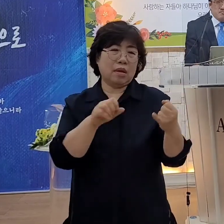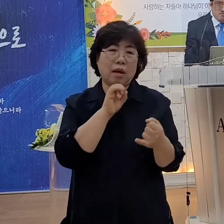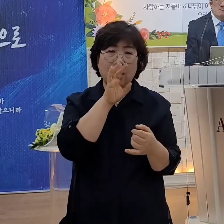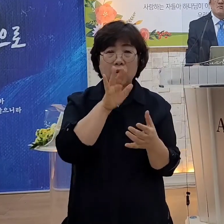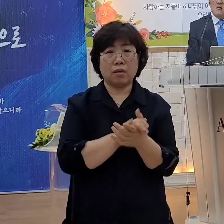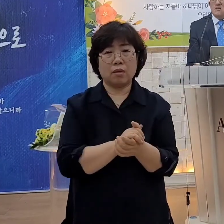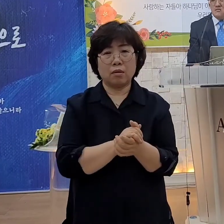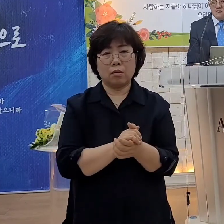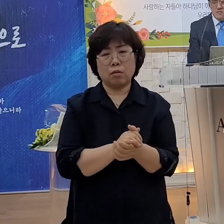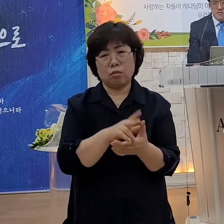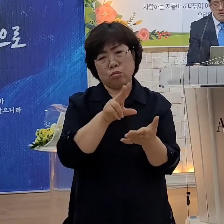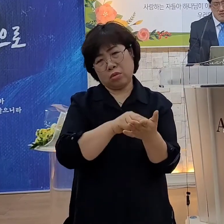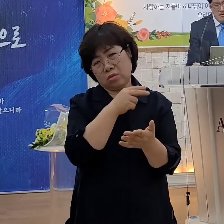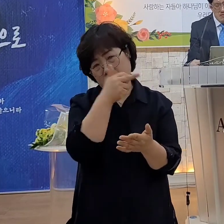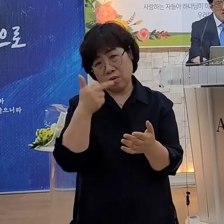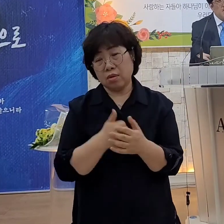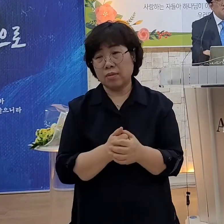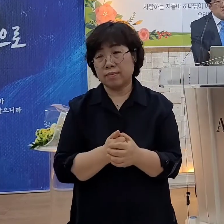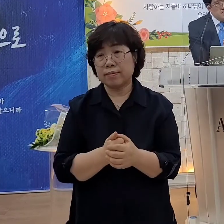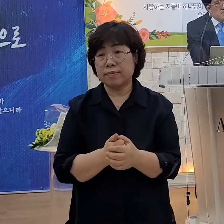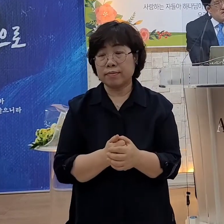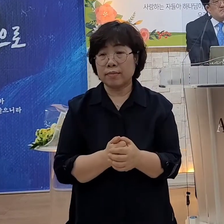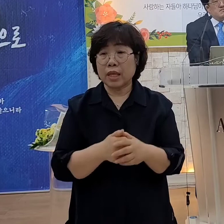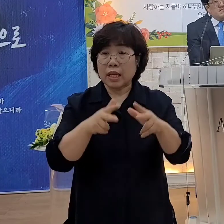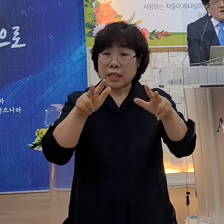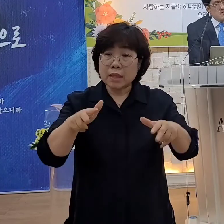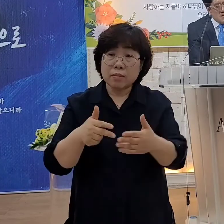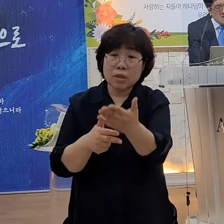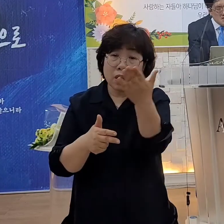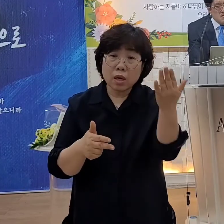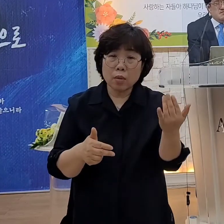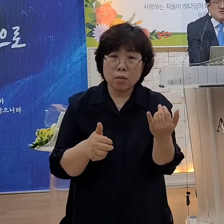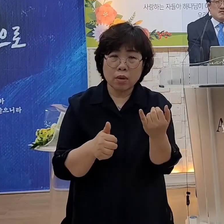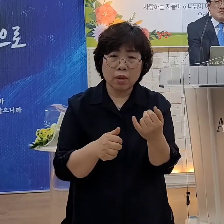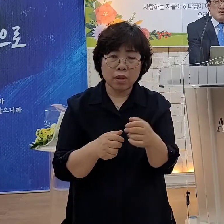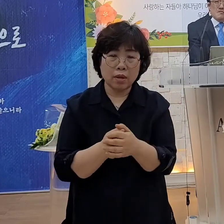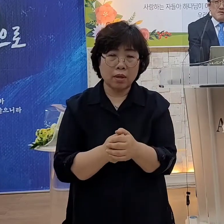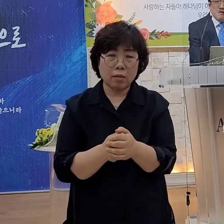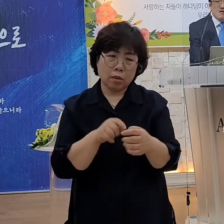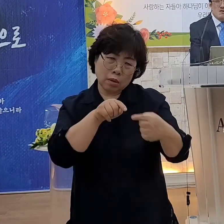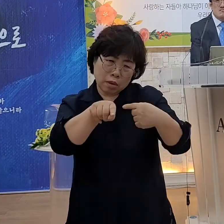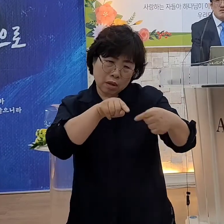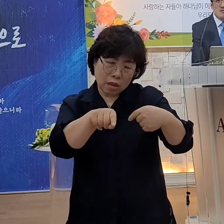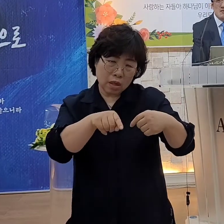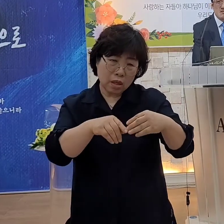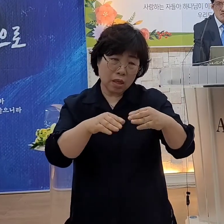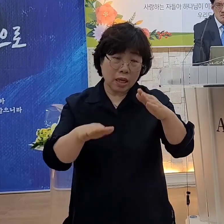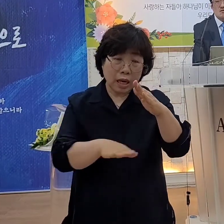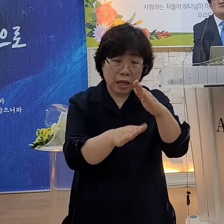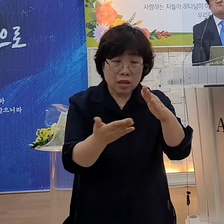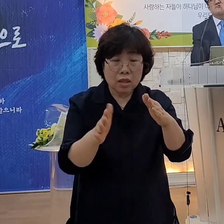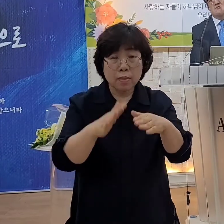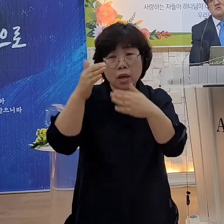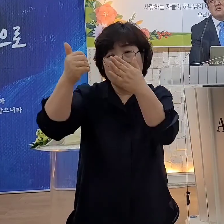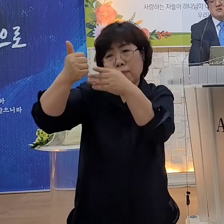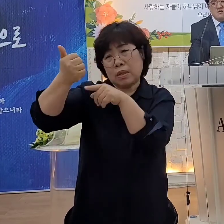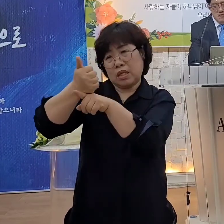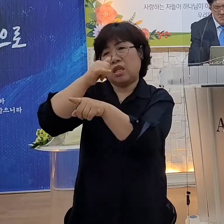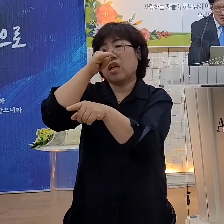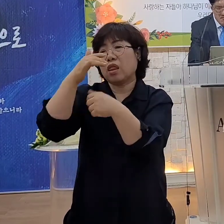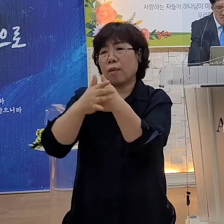이 보통 문제가 아니에요. 그래서 지금 여러분들의 맞지 않는 그 현장이 바로 하나님께서 뜻이 있어서